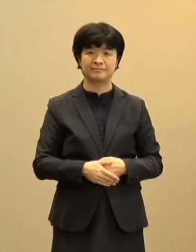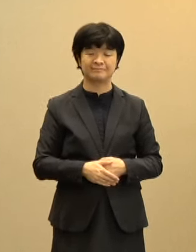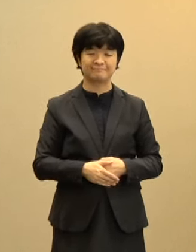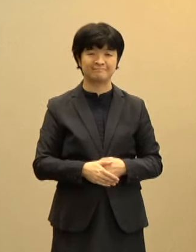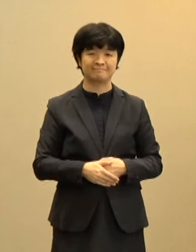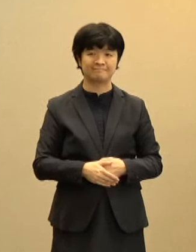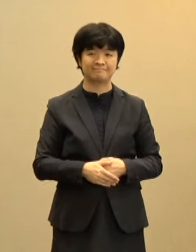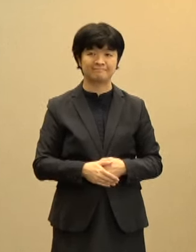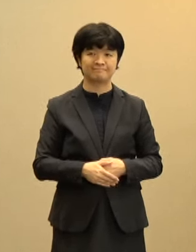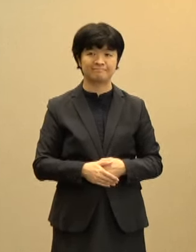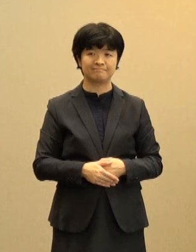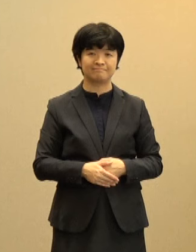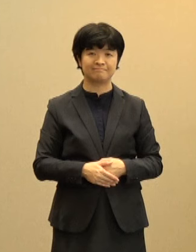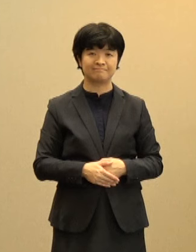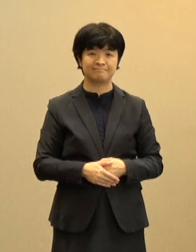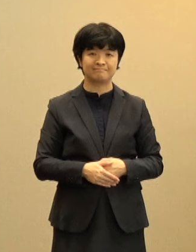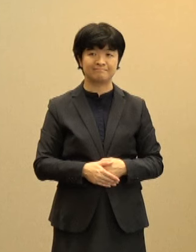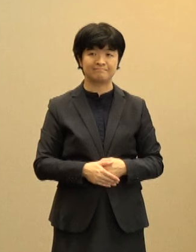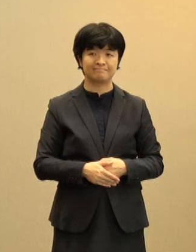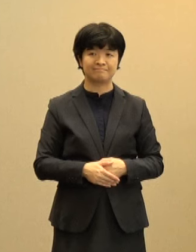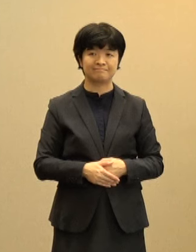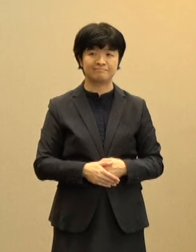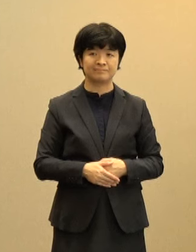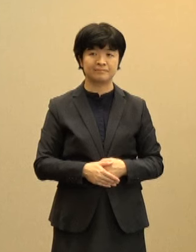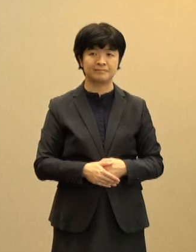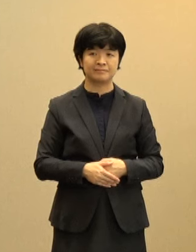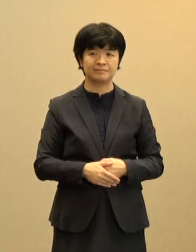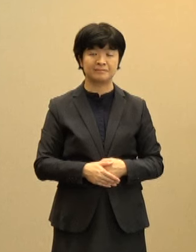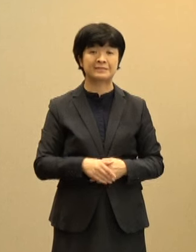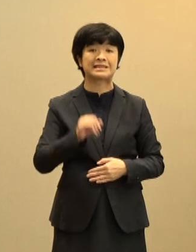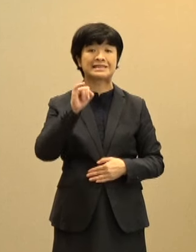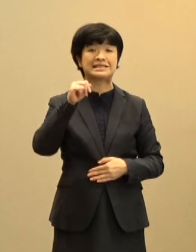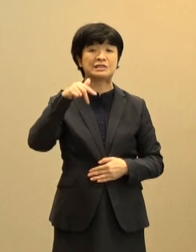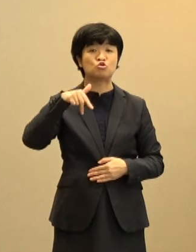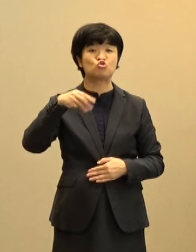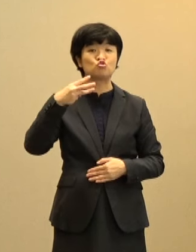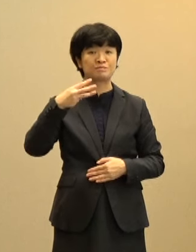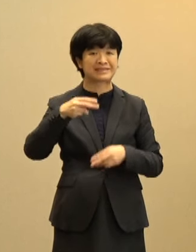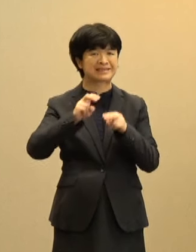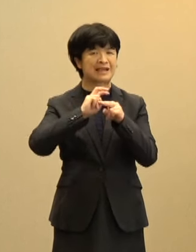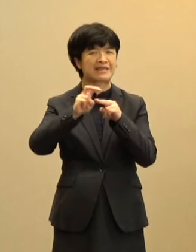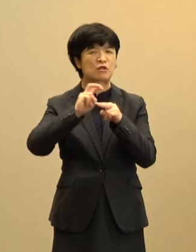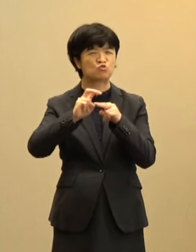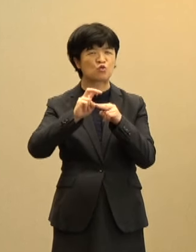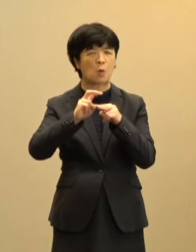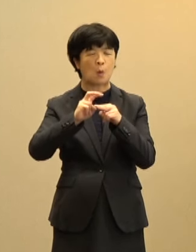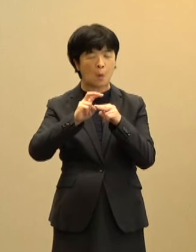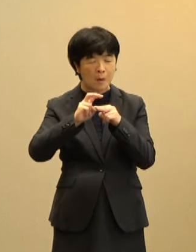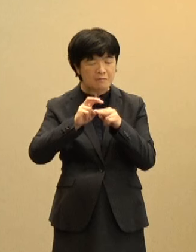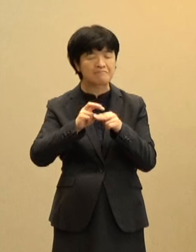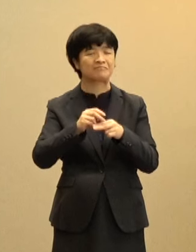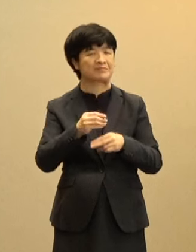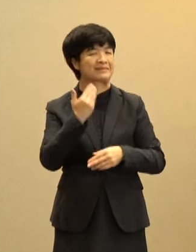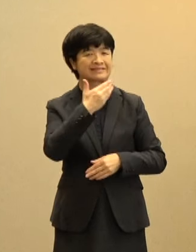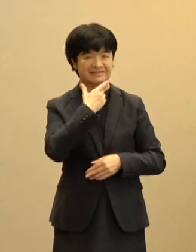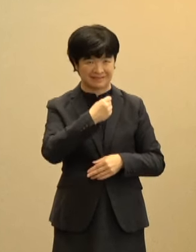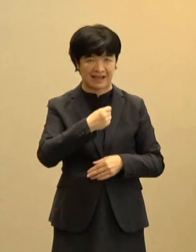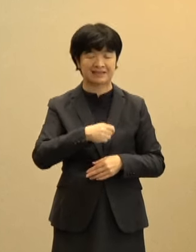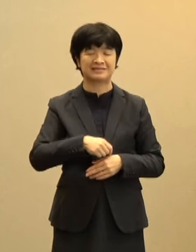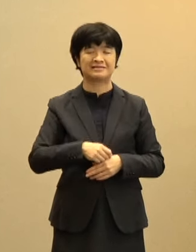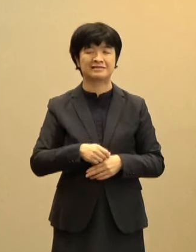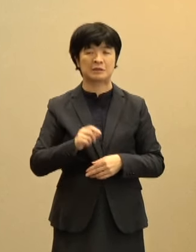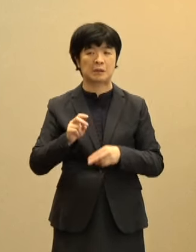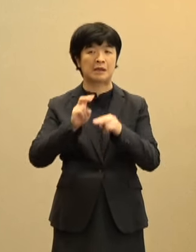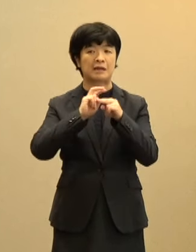日経新聞の神田と申します。今読売さんからありましたいすみ鉄道の件について、重ねてお尋ねします。いすみ鉄道